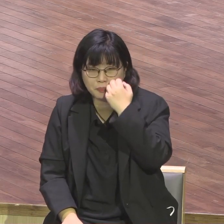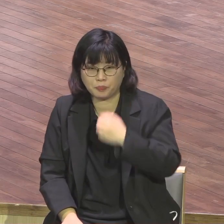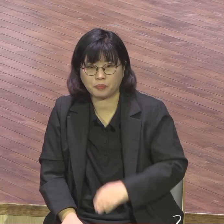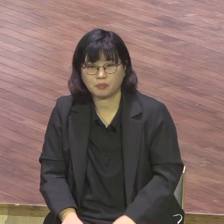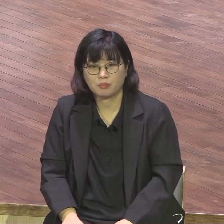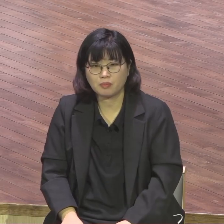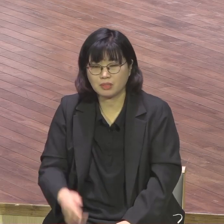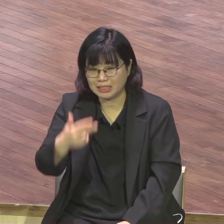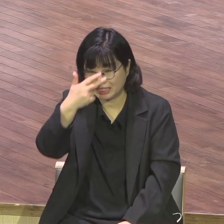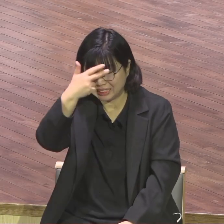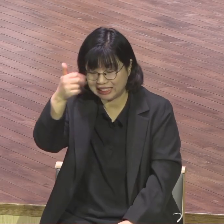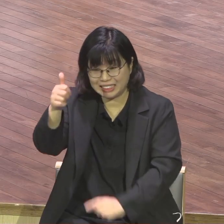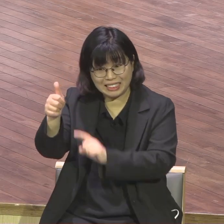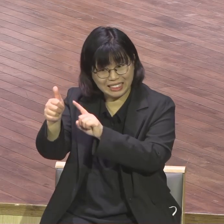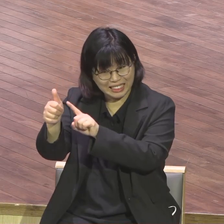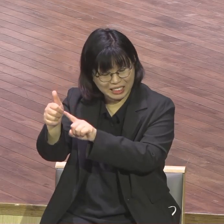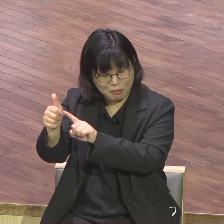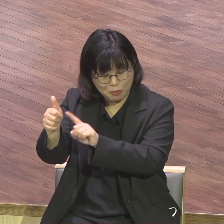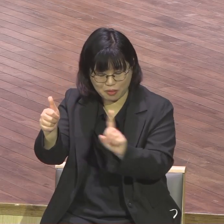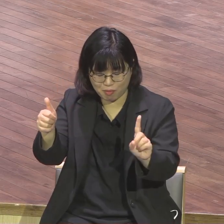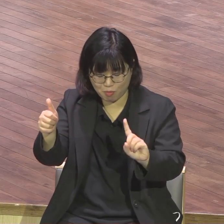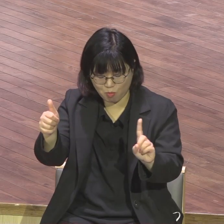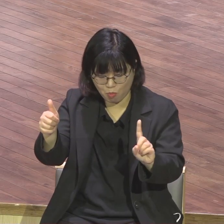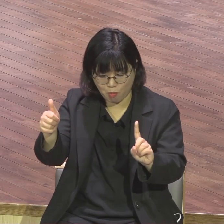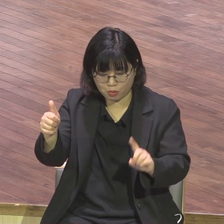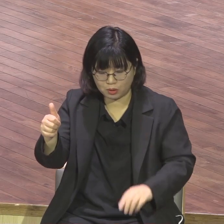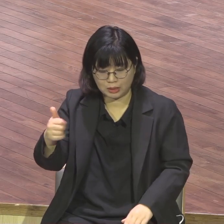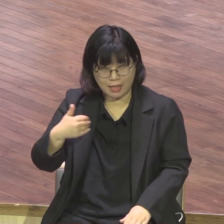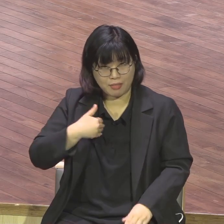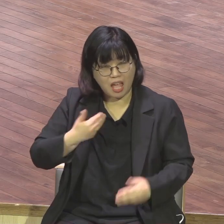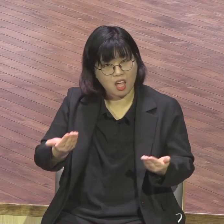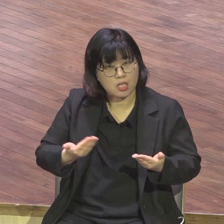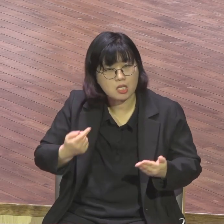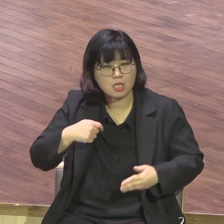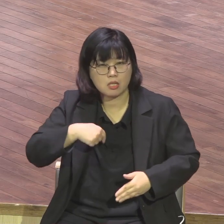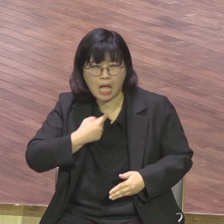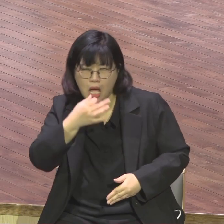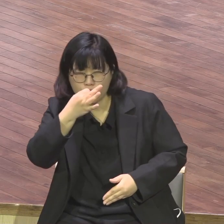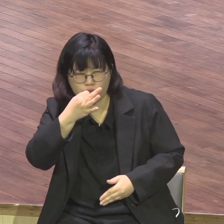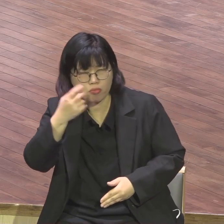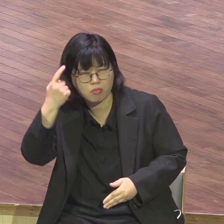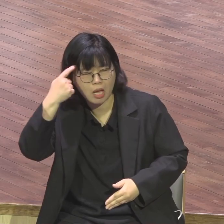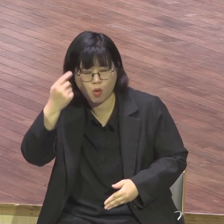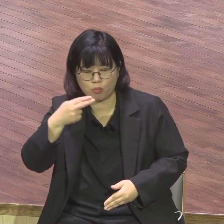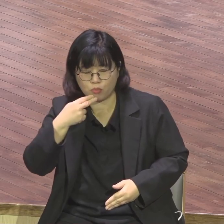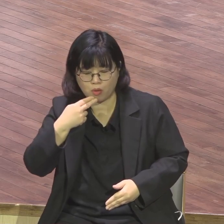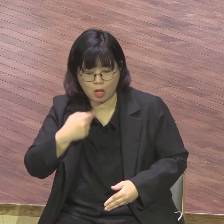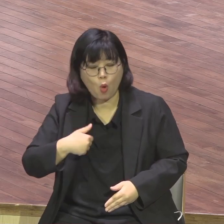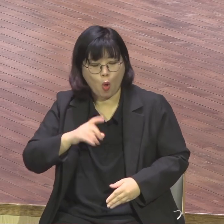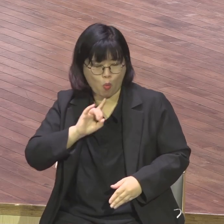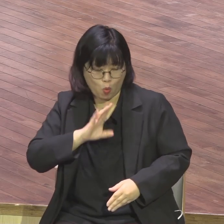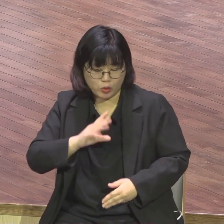두는 삶, 그 삼오직의 영적 자세다 그럽니다. 삼오직의 영적 자세.